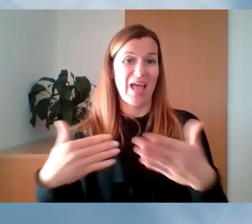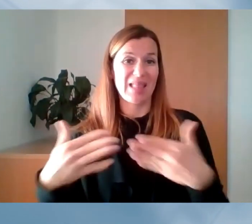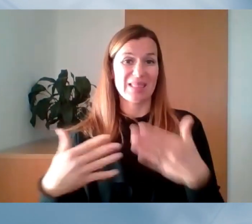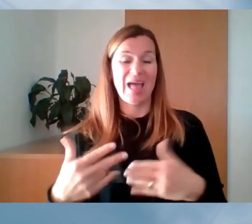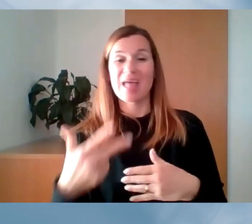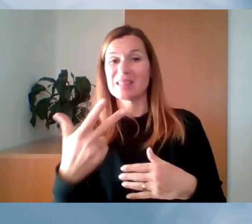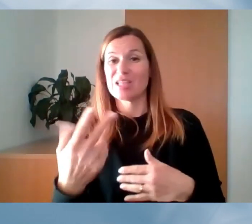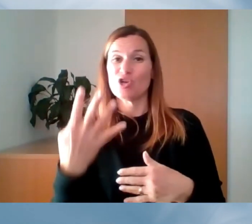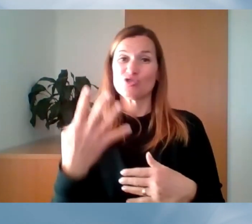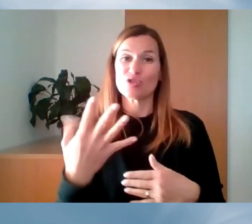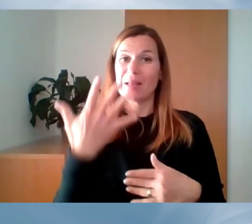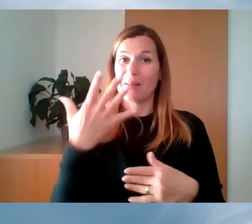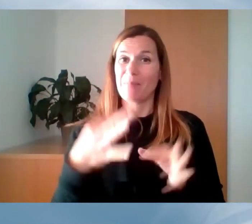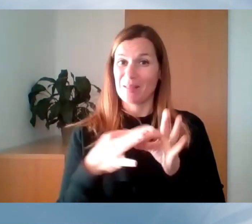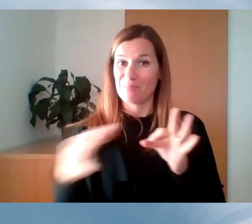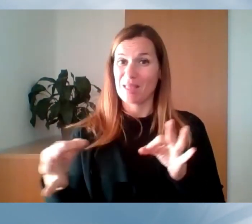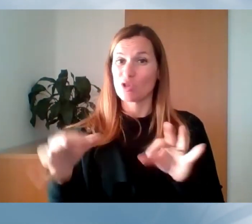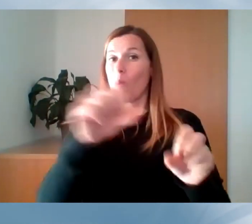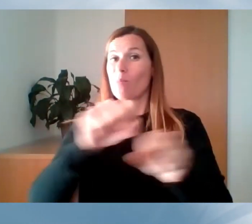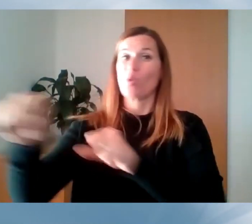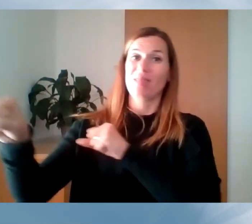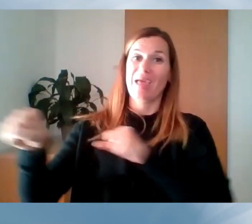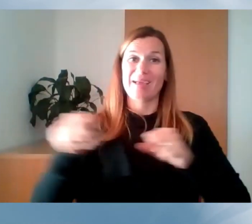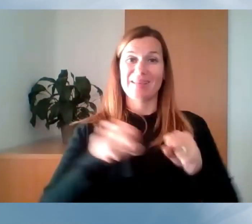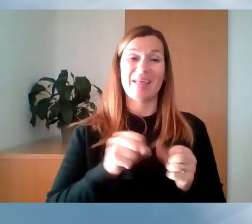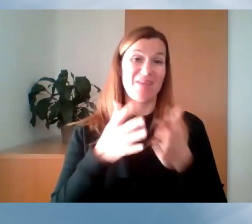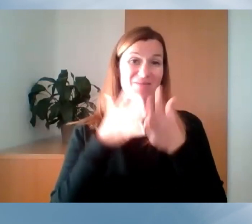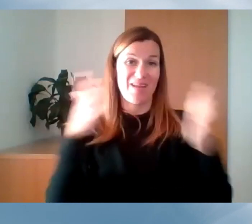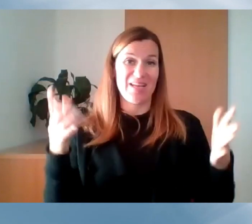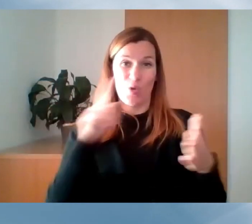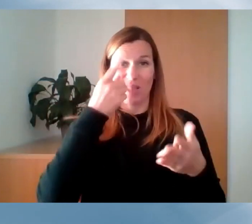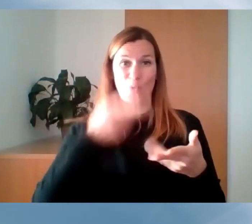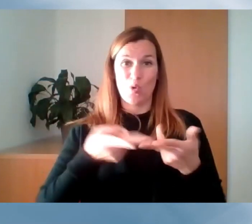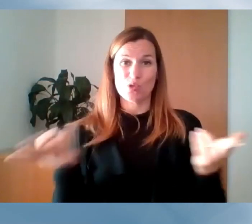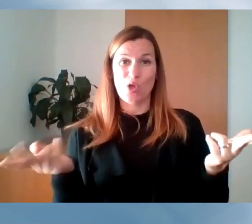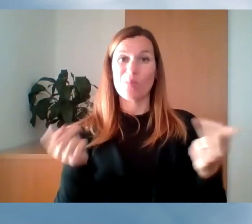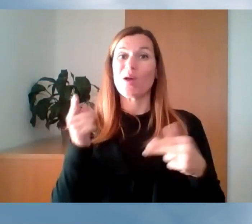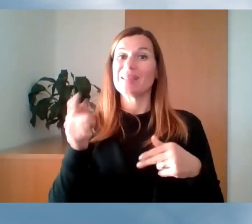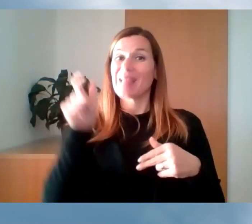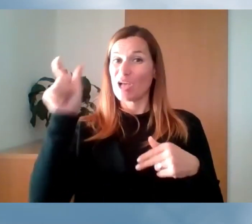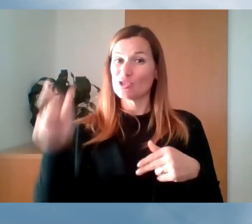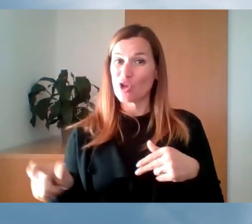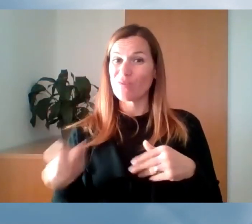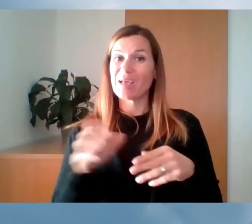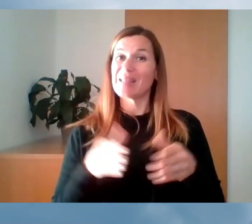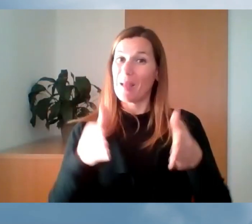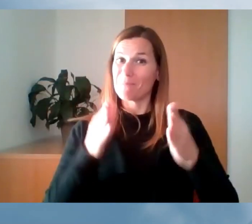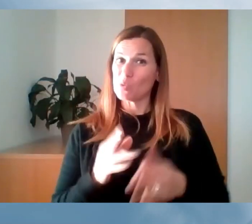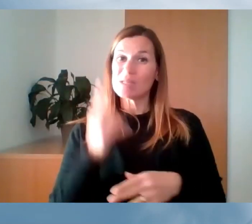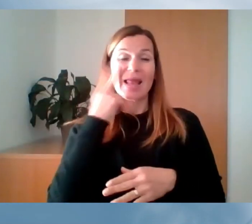vrata 3, 4, 5 metrov potegne v veliko dnevno sobo in ta človek na